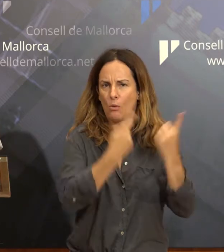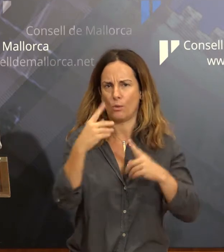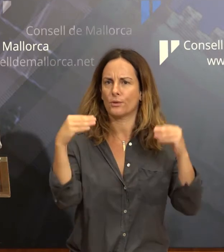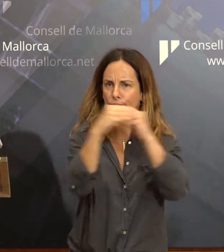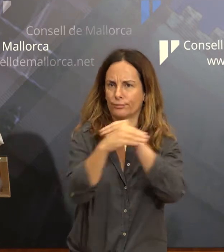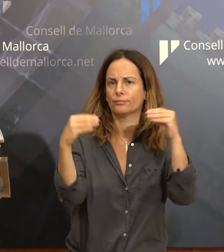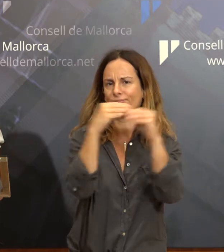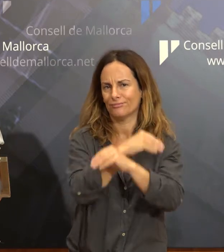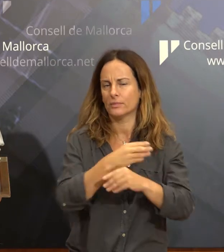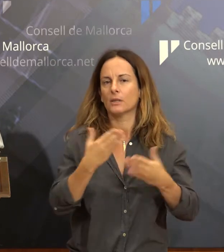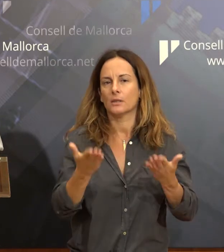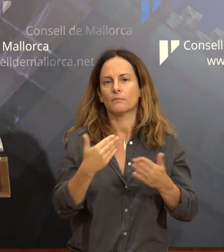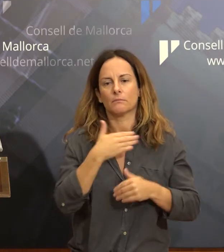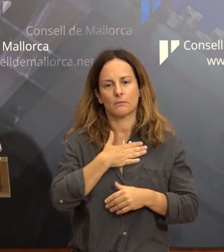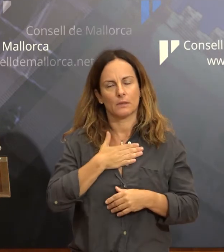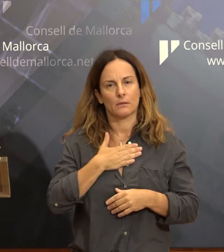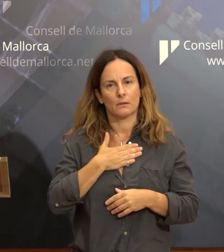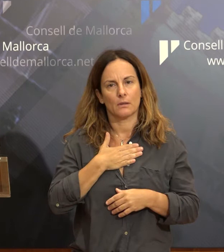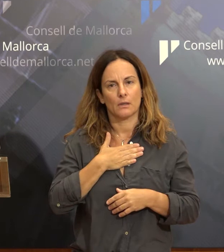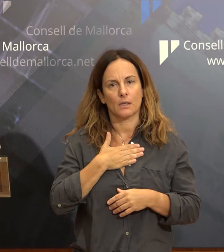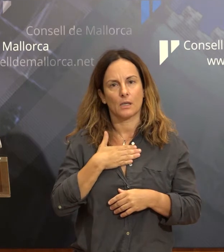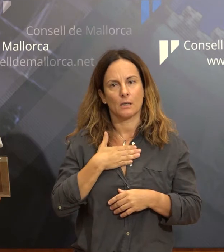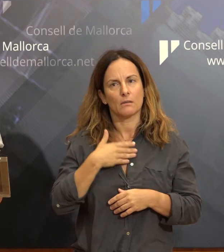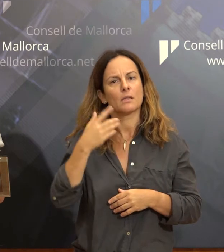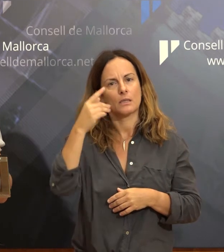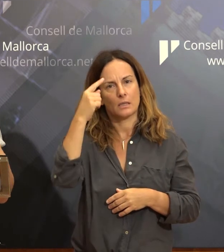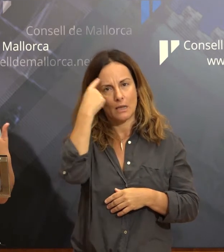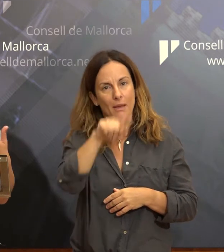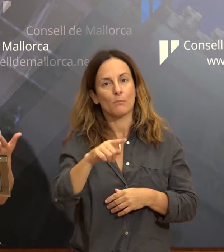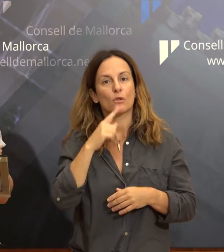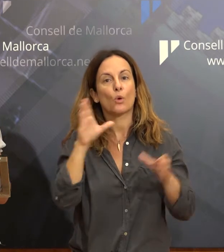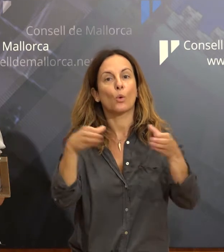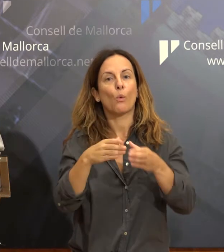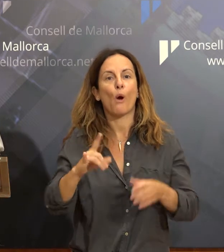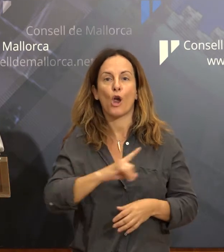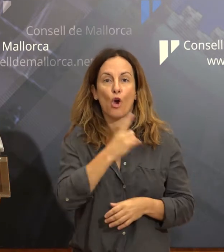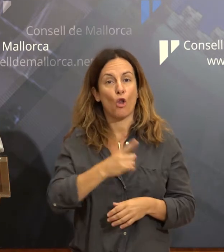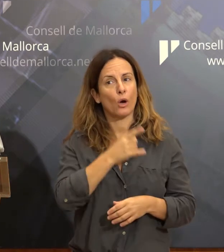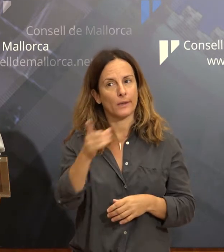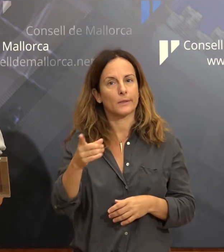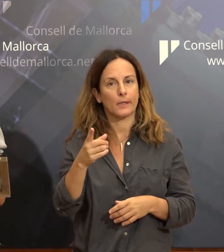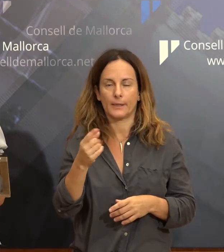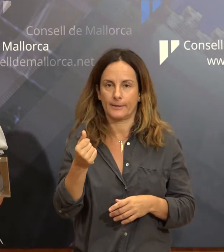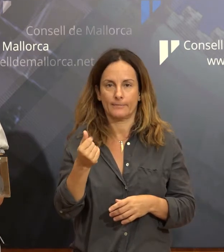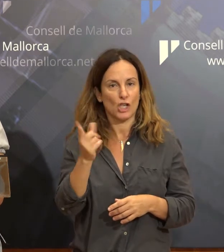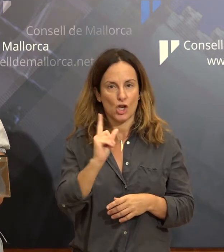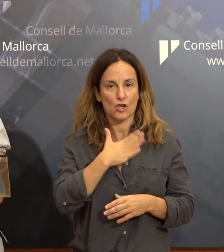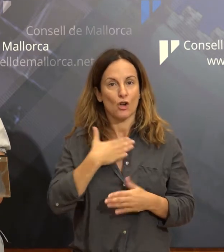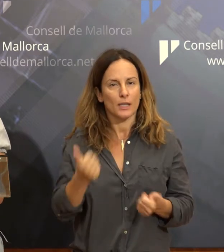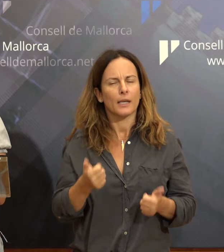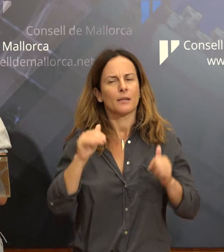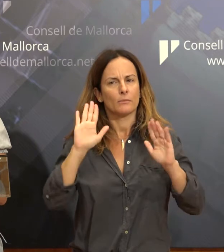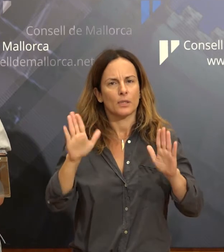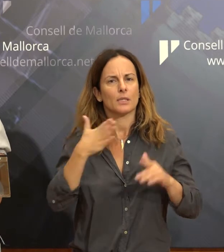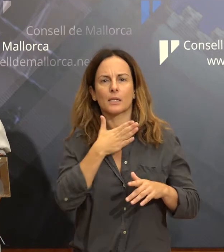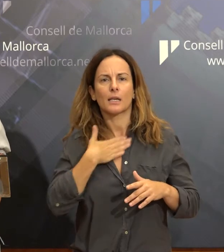coneixem, som conscients de que els ecologistes són una gran veu discordant en aquest sentit, volien saber quin era